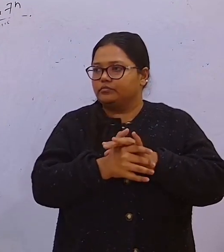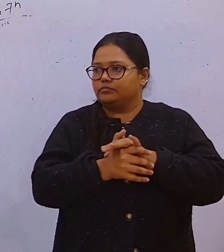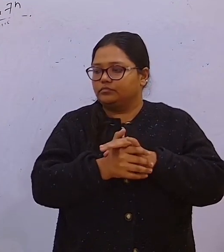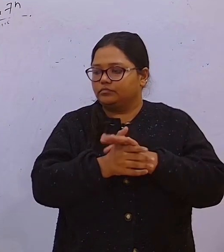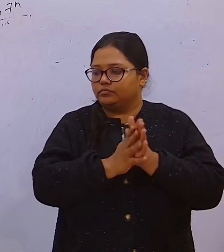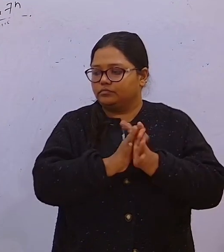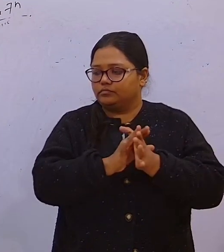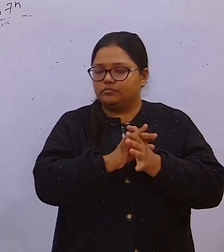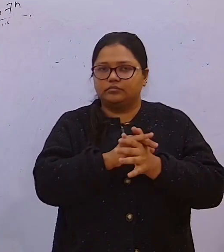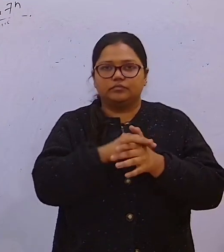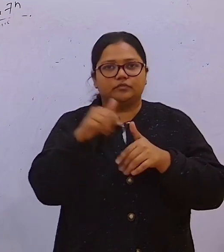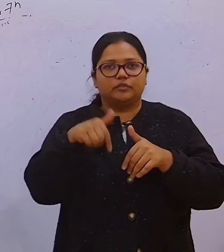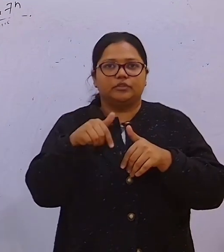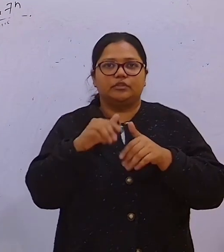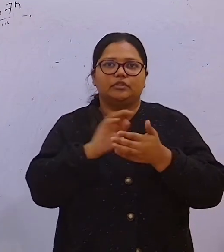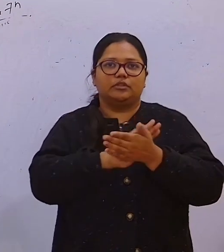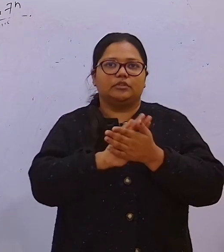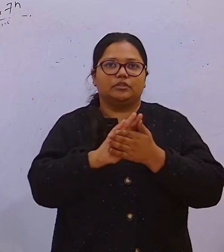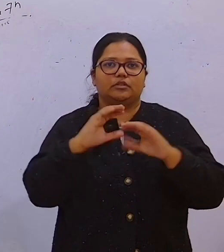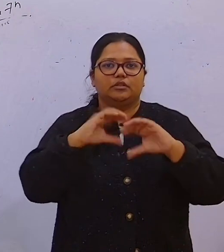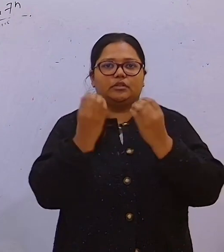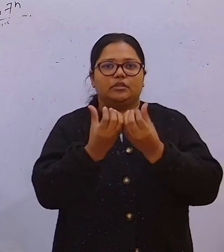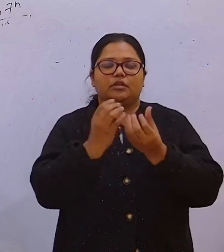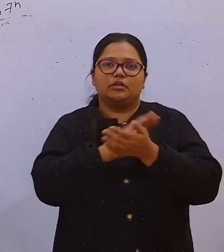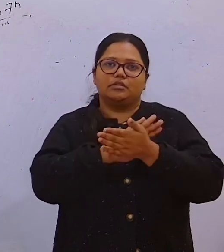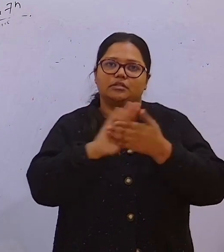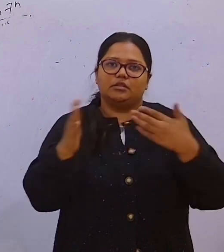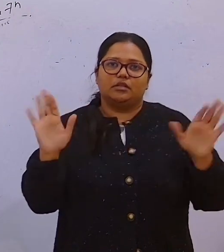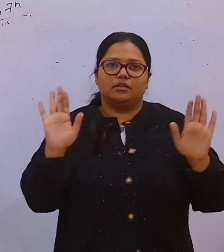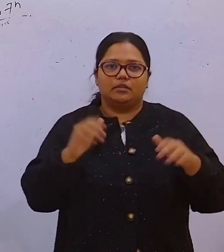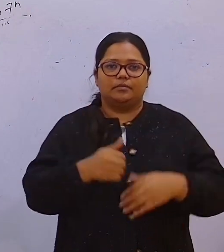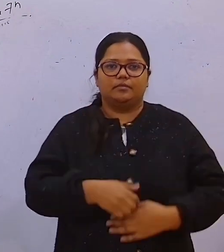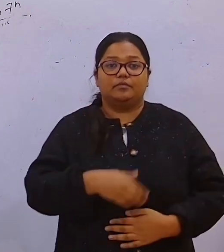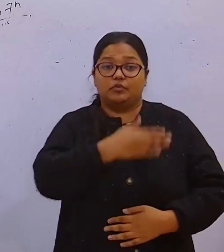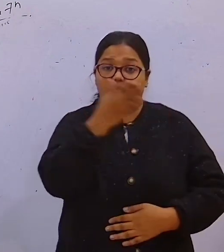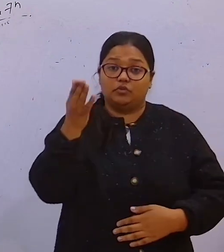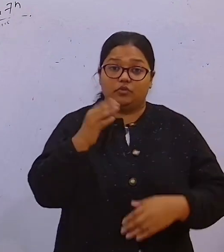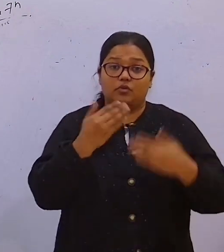चलो आज के लिए इतना ही, गुड नाइट, सब ध्यान रखिए अपना, अच्छे से पढ़ाई